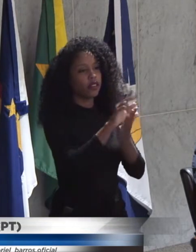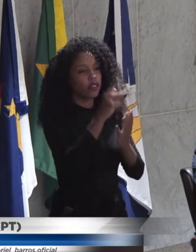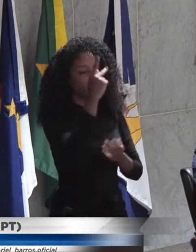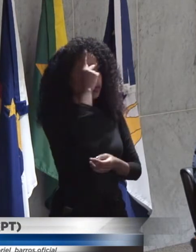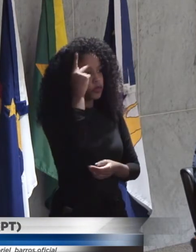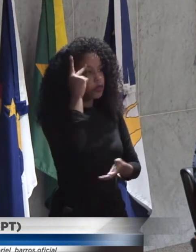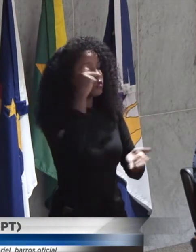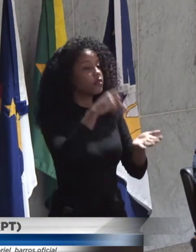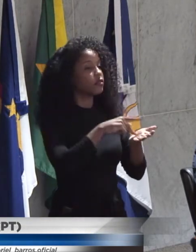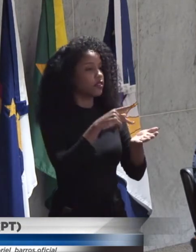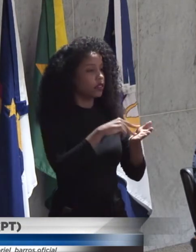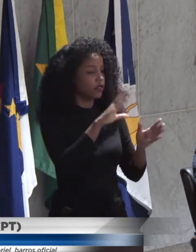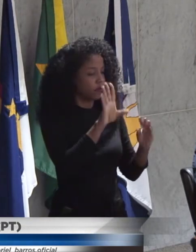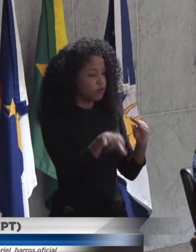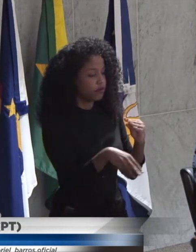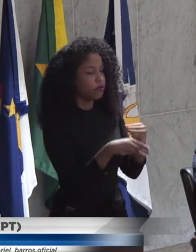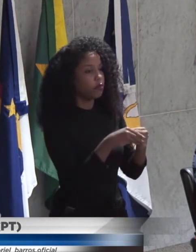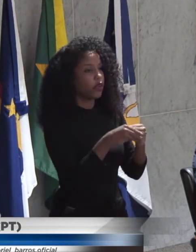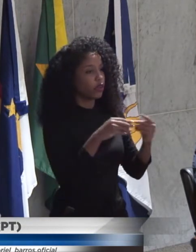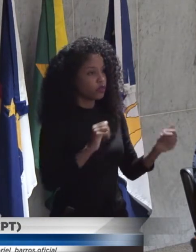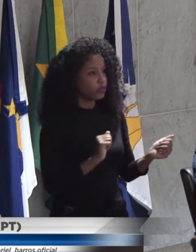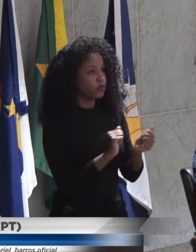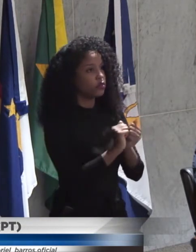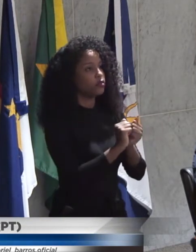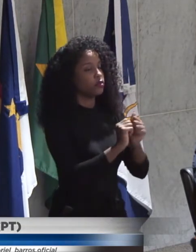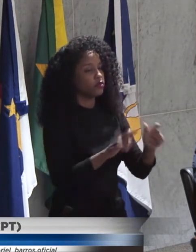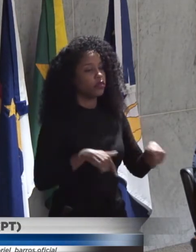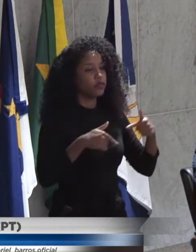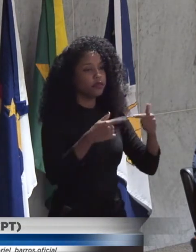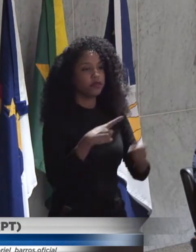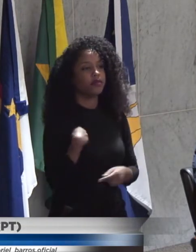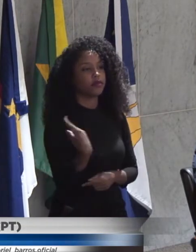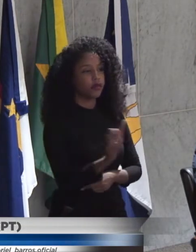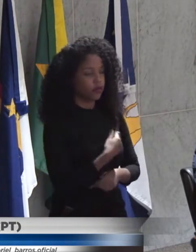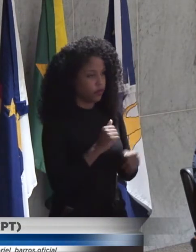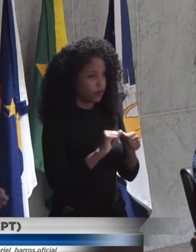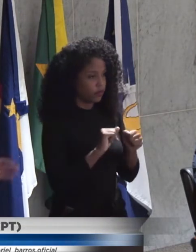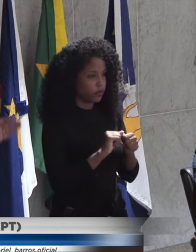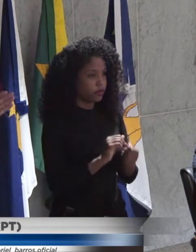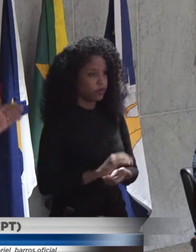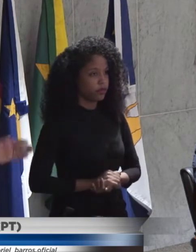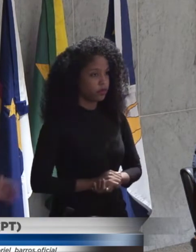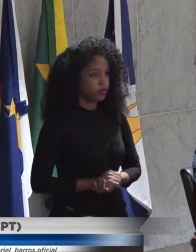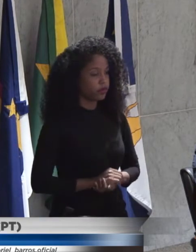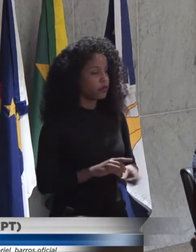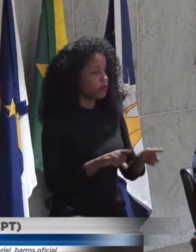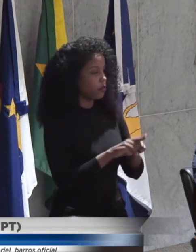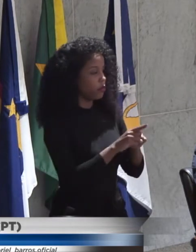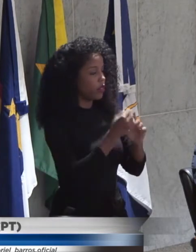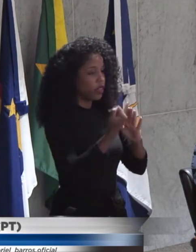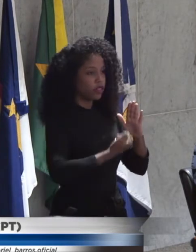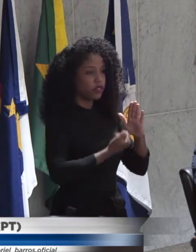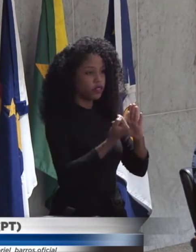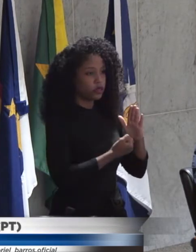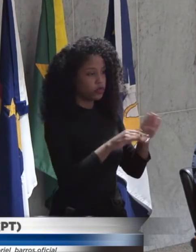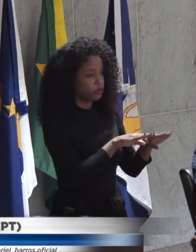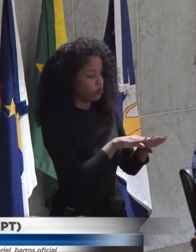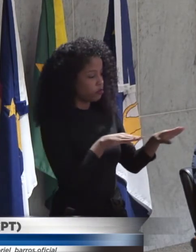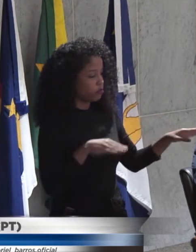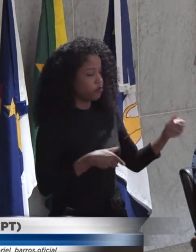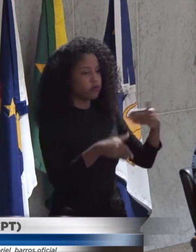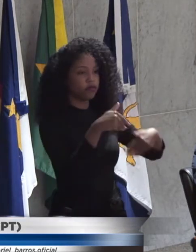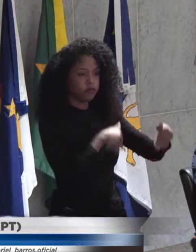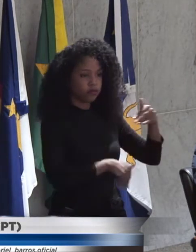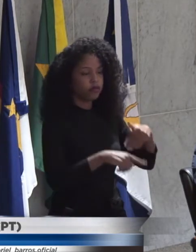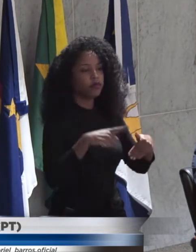certeza, se somarão a esses esforços que todos nós aqui estamos fazendo, além das instituições que estão aqui na mesa, que tem